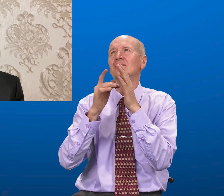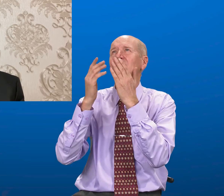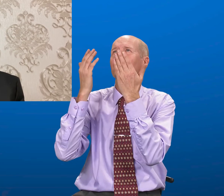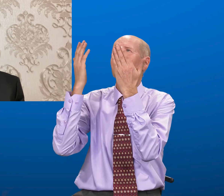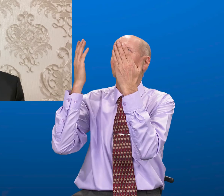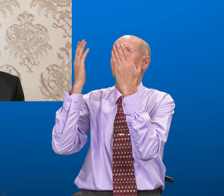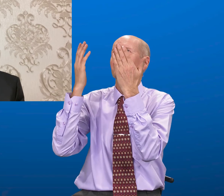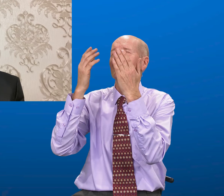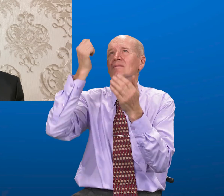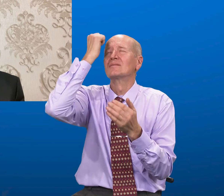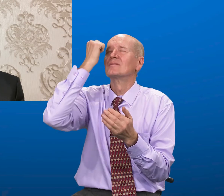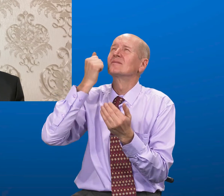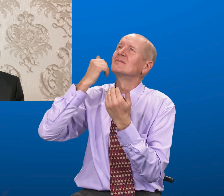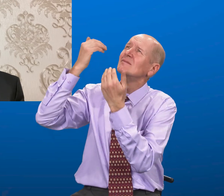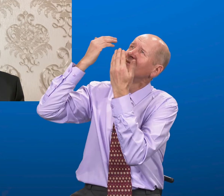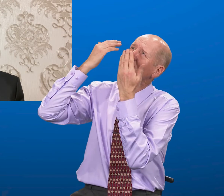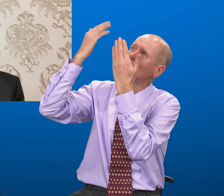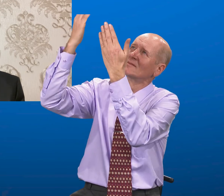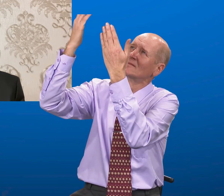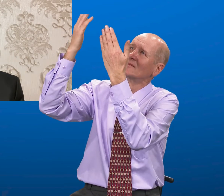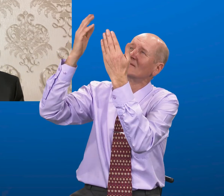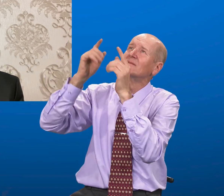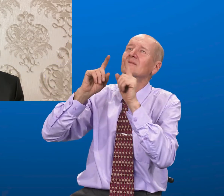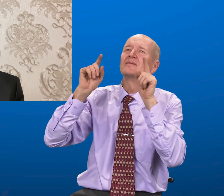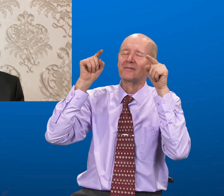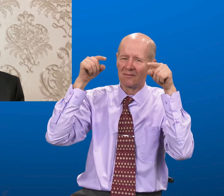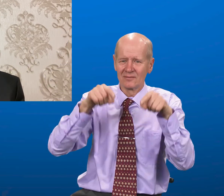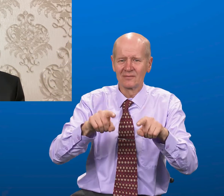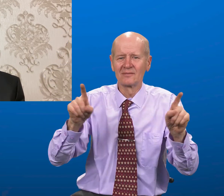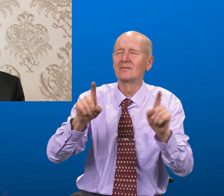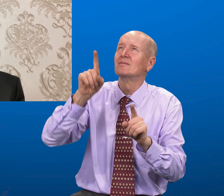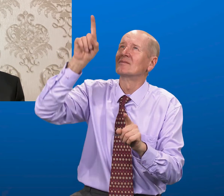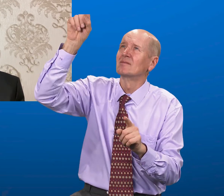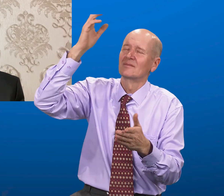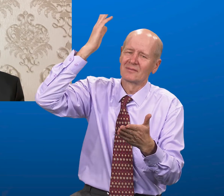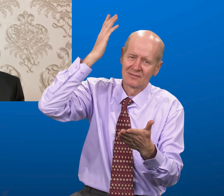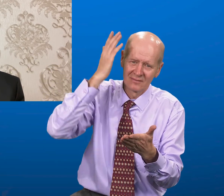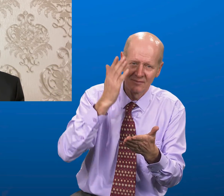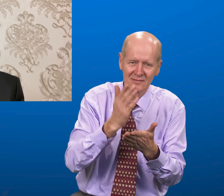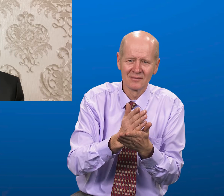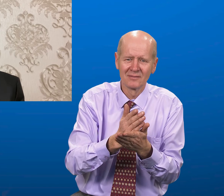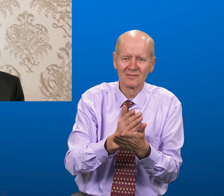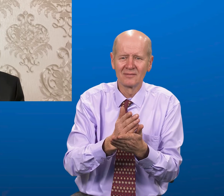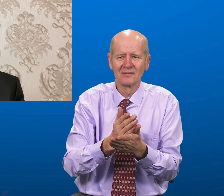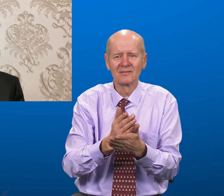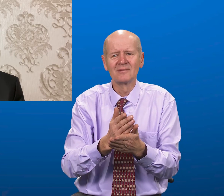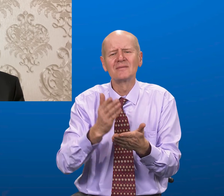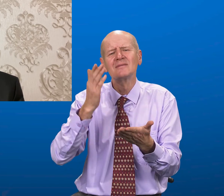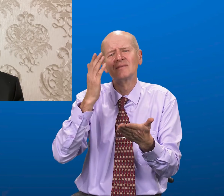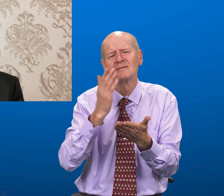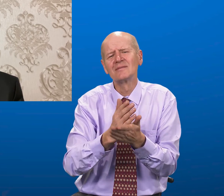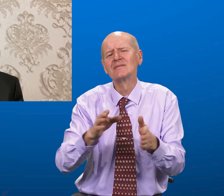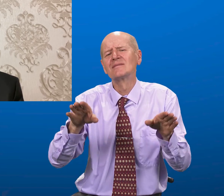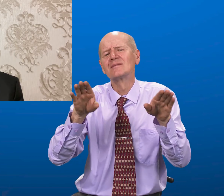Дорогой Иисус, спасибо Тебе за то, что Ты есть, и за то, что